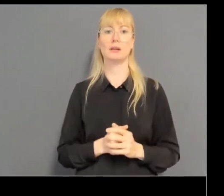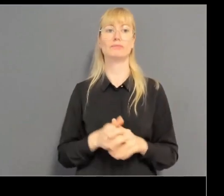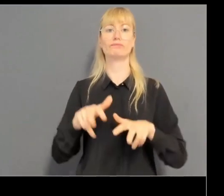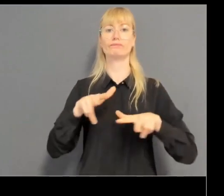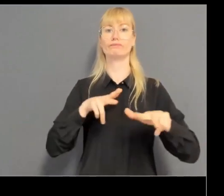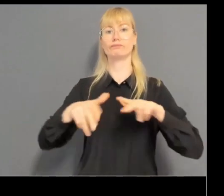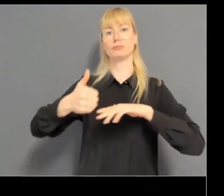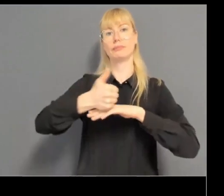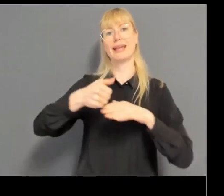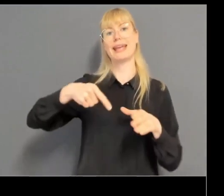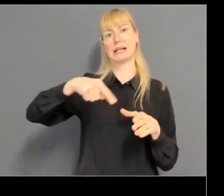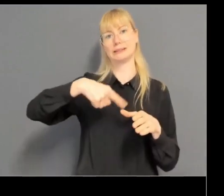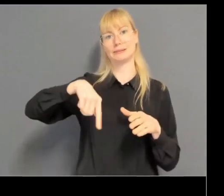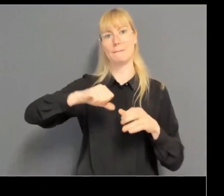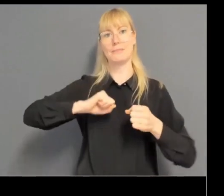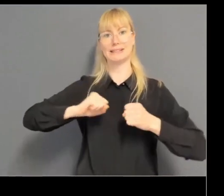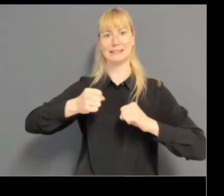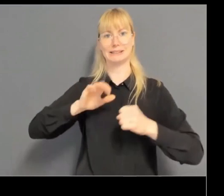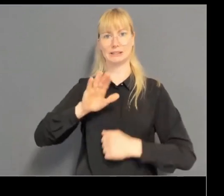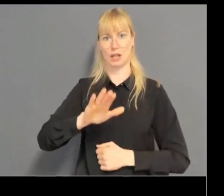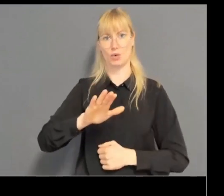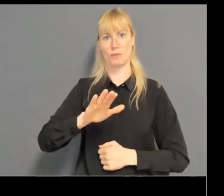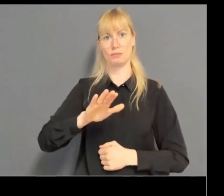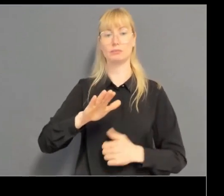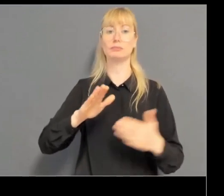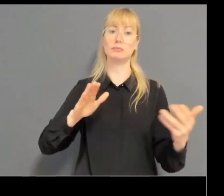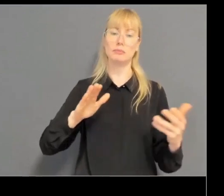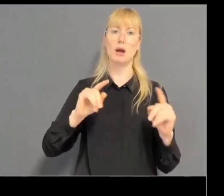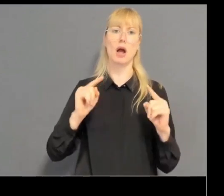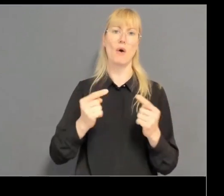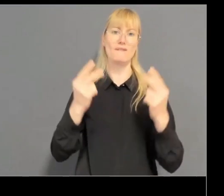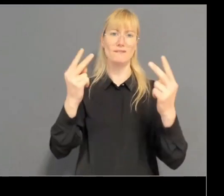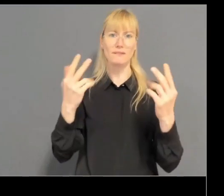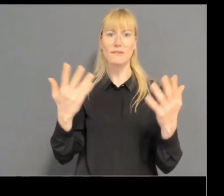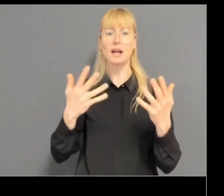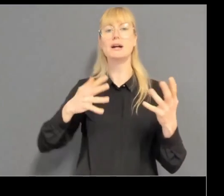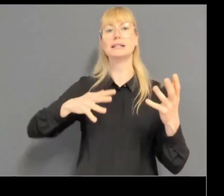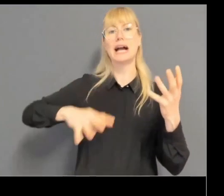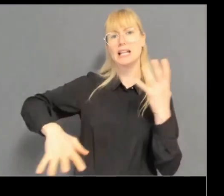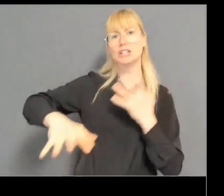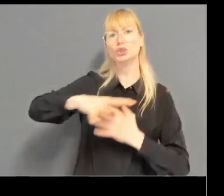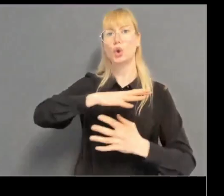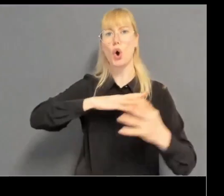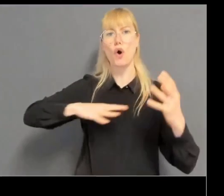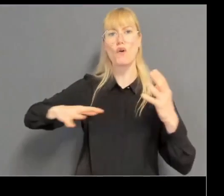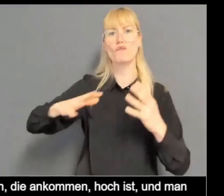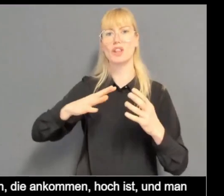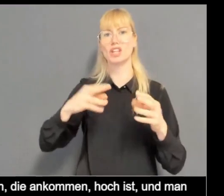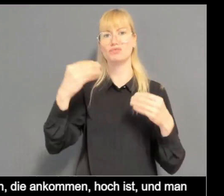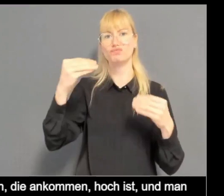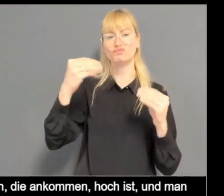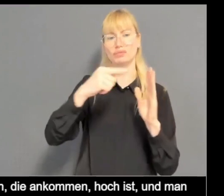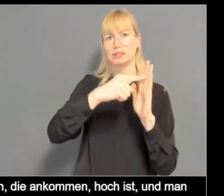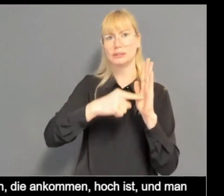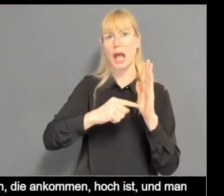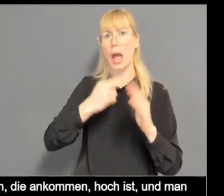wird im Einzelnen natürlich koordiniert über das Innenministerium bzw. die Kreisverwaltungsbehörden. Deshalb ist es ja auch sinnvoll, dass zum Beispiel der